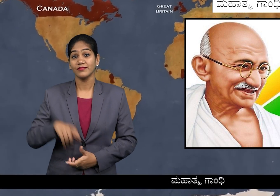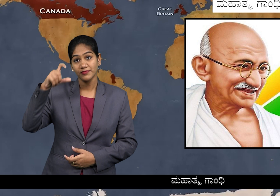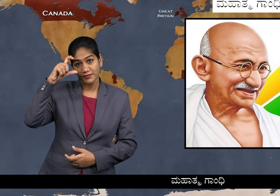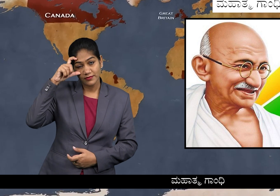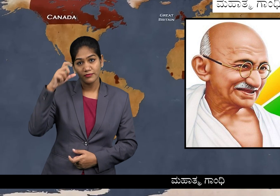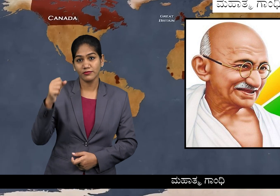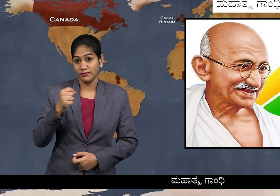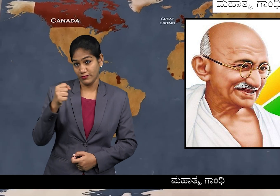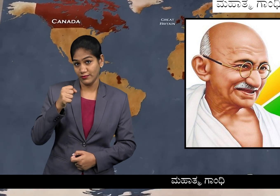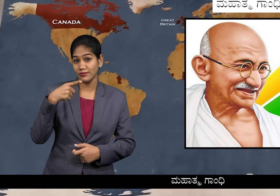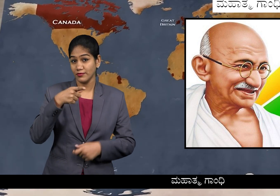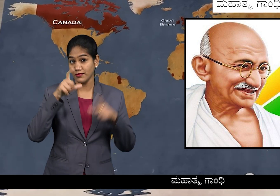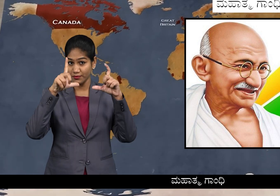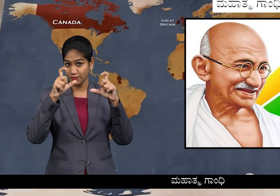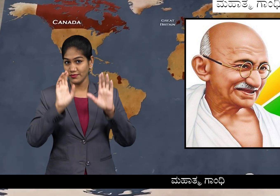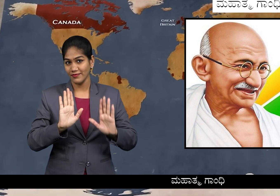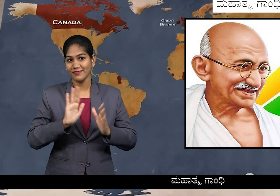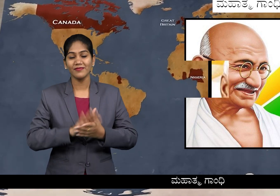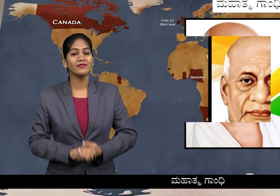ಮಹಾತ್ಮ ಗಾಂಧಿ,